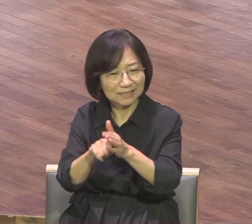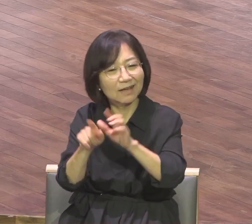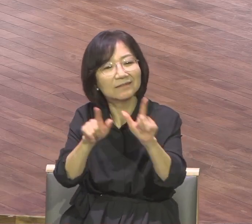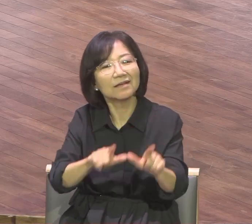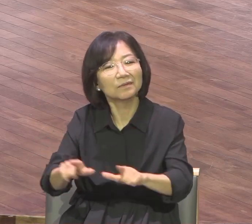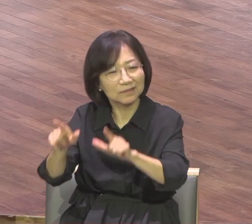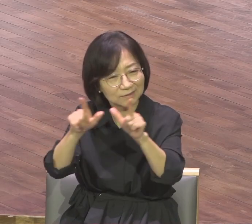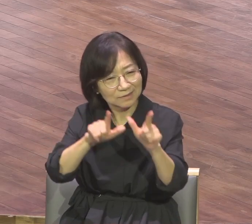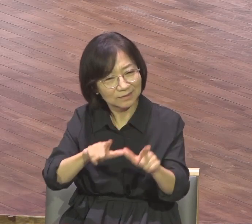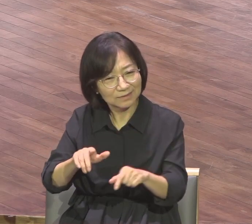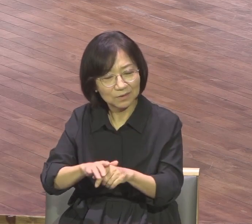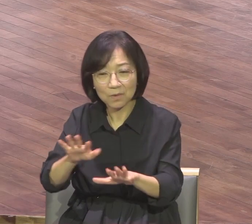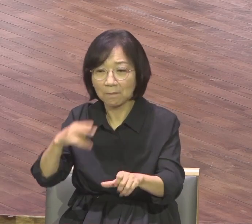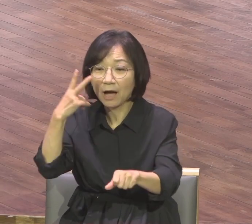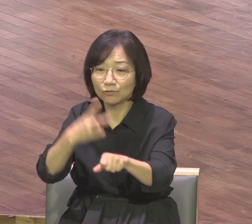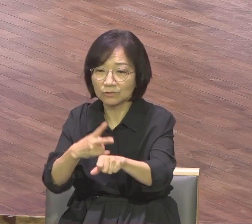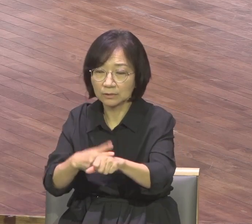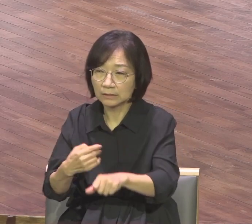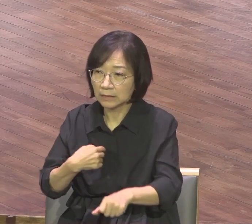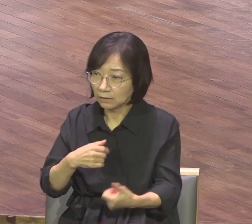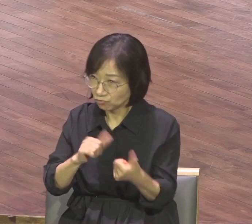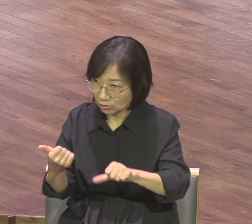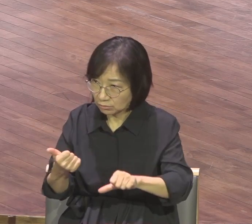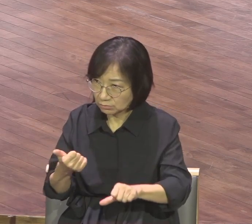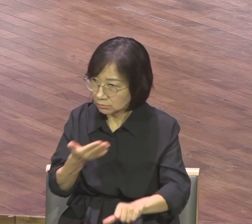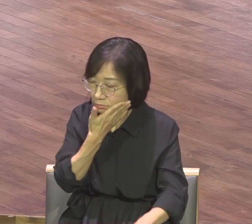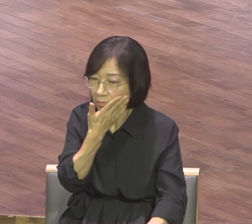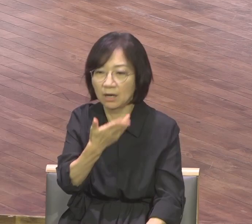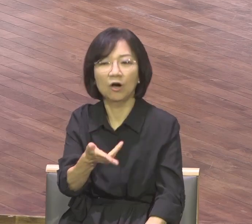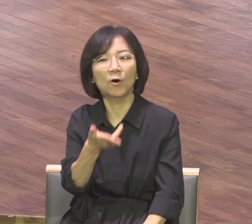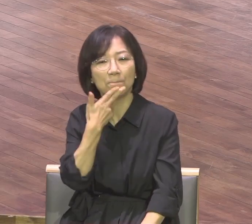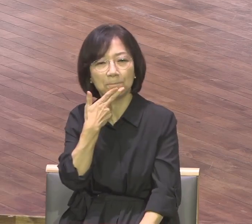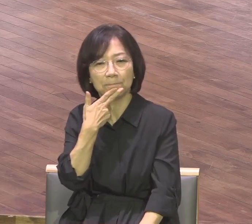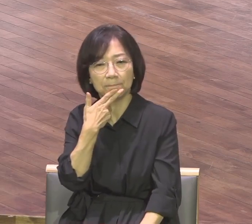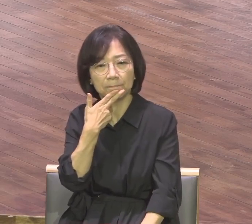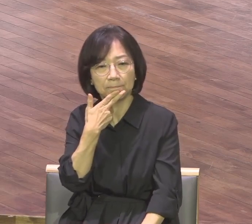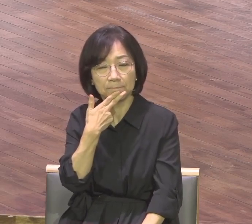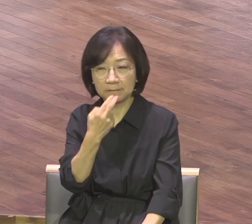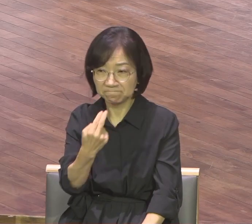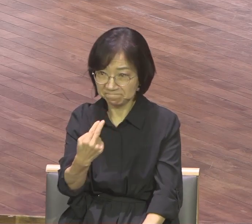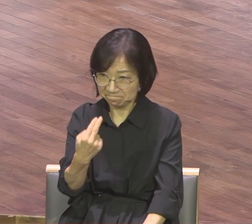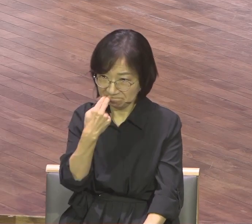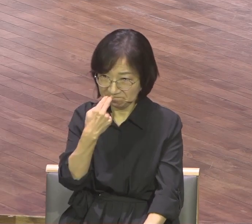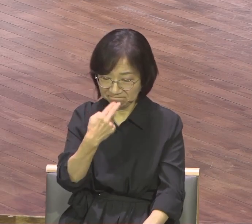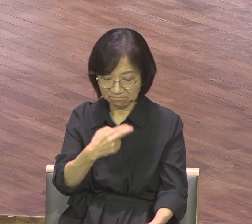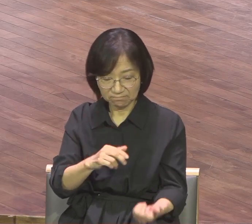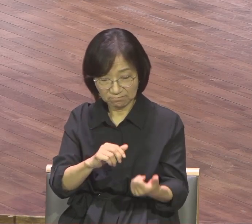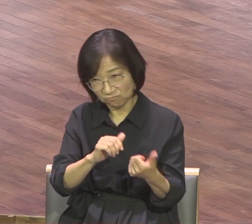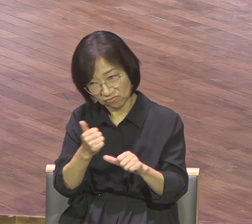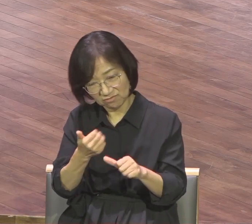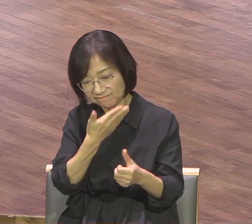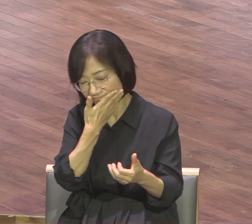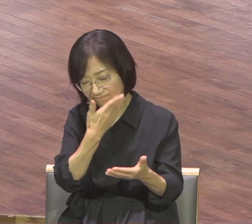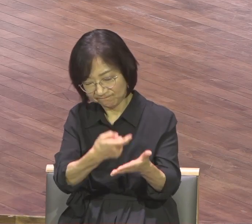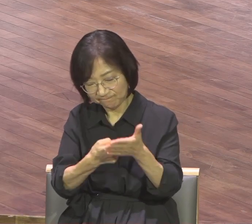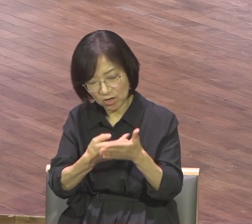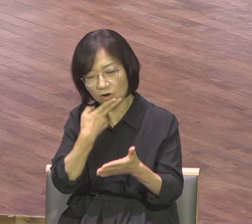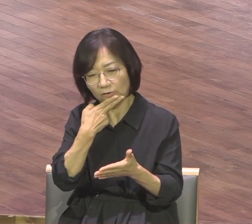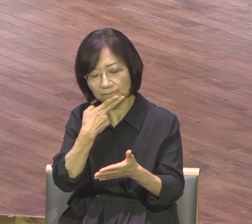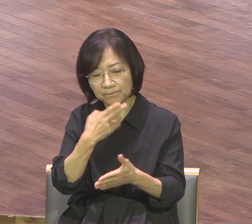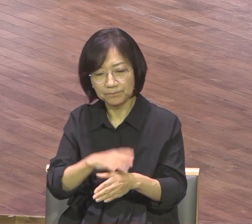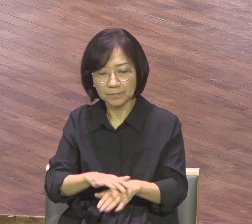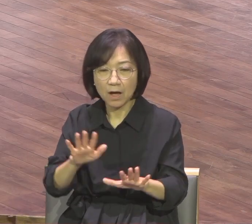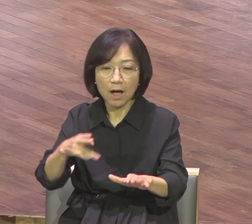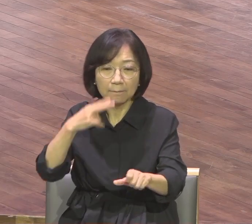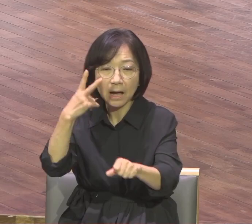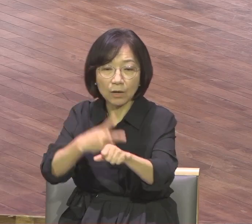것이지 아니하노라. 극단적입니다. 천국 아니면 지옥이에요. 한마디로 바울의 인생의